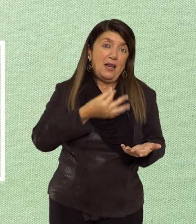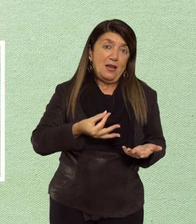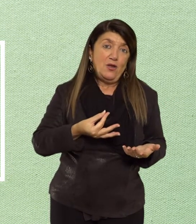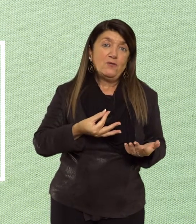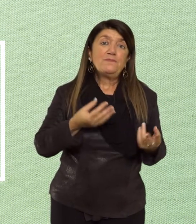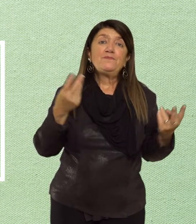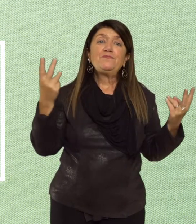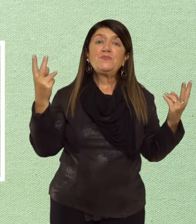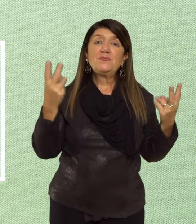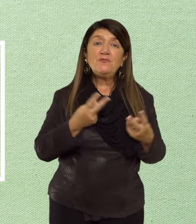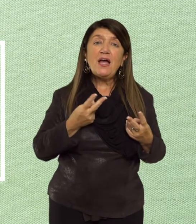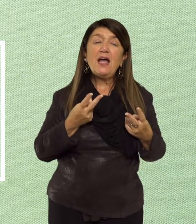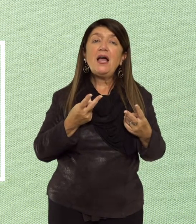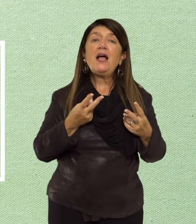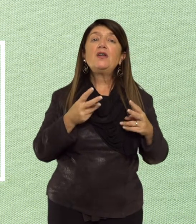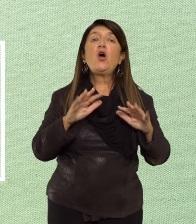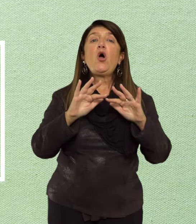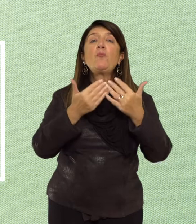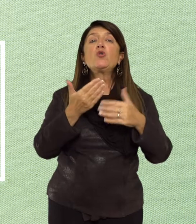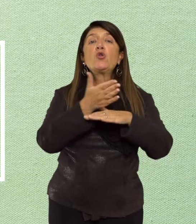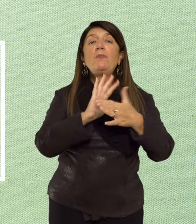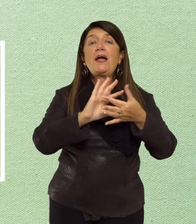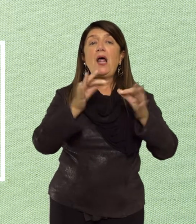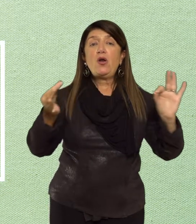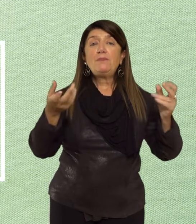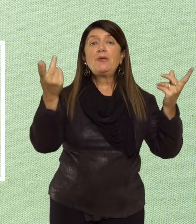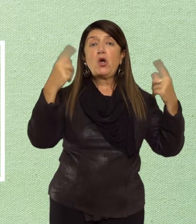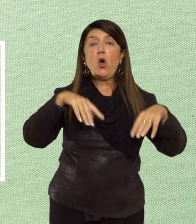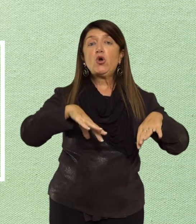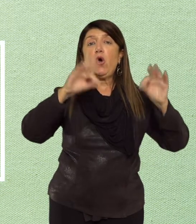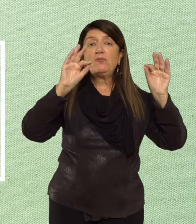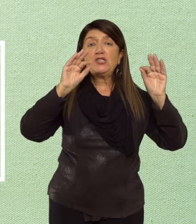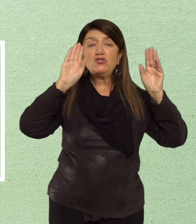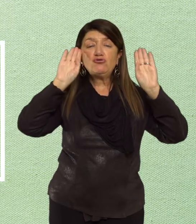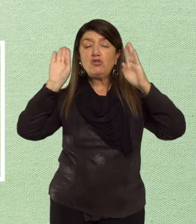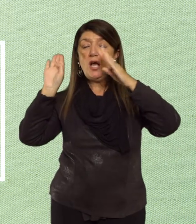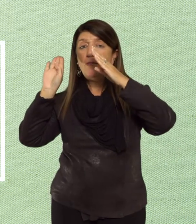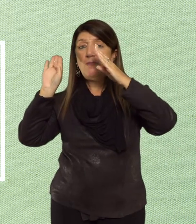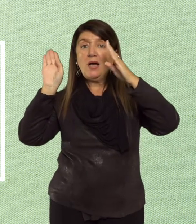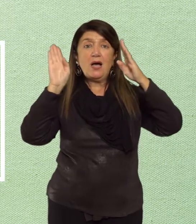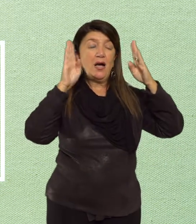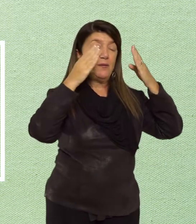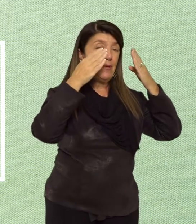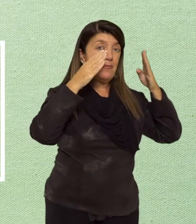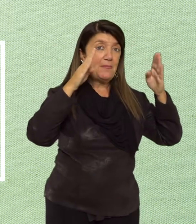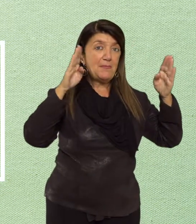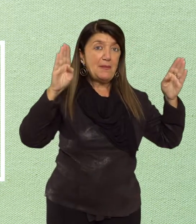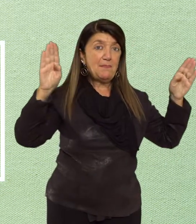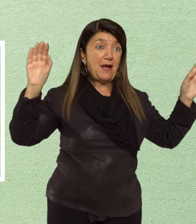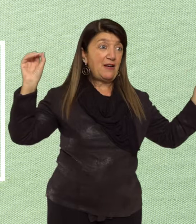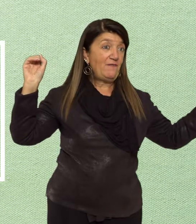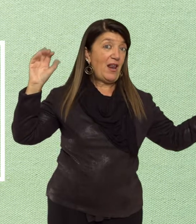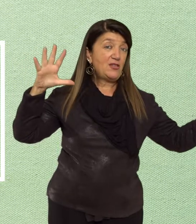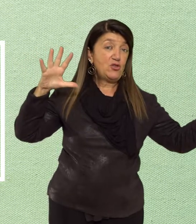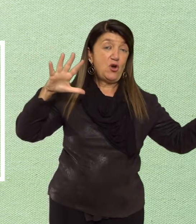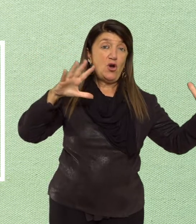veramente accendendo i riflettori anche sul mondo paralimpico e che la speranza è che rimangano accesi e non si spengano. E fondamentalmente a me